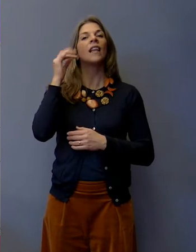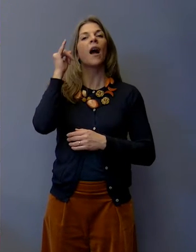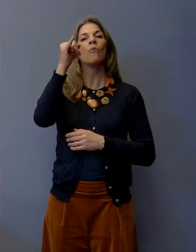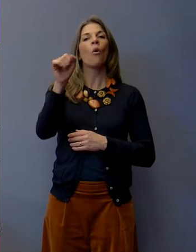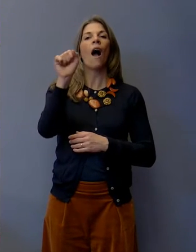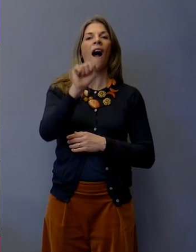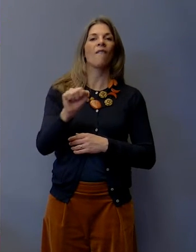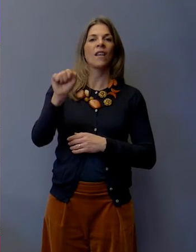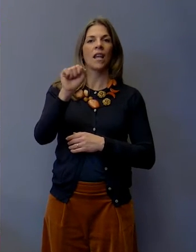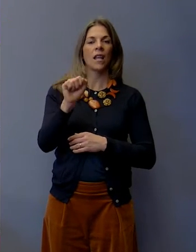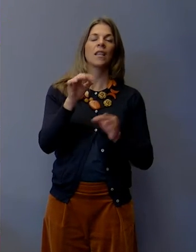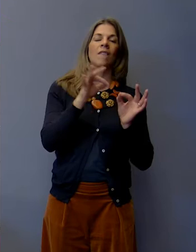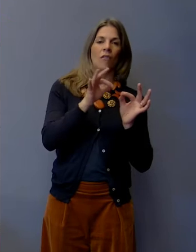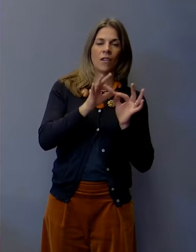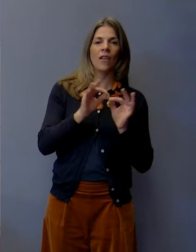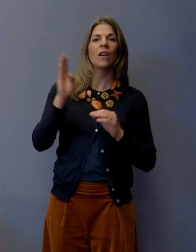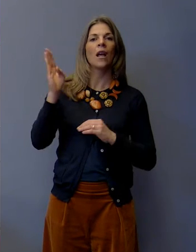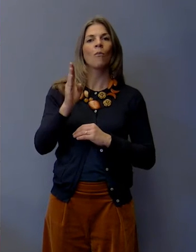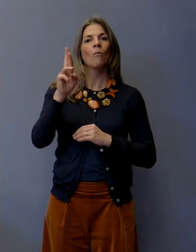consigliera bruccoleri